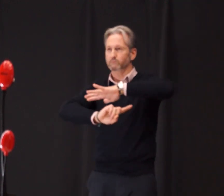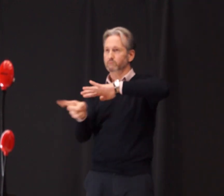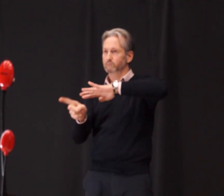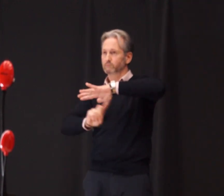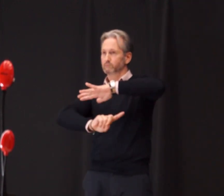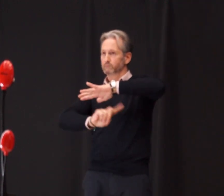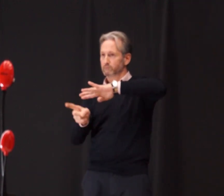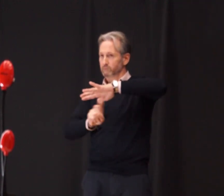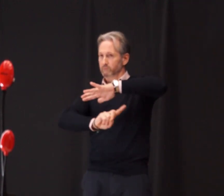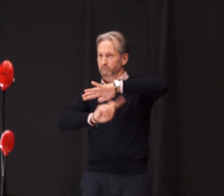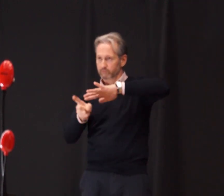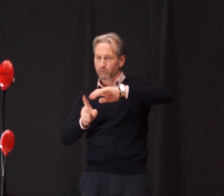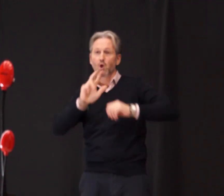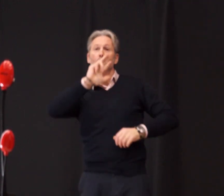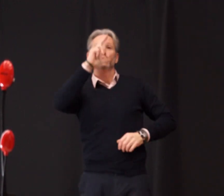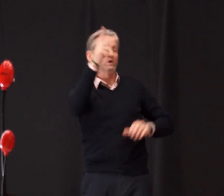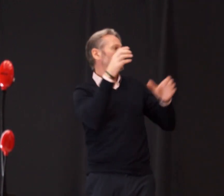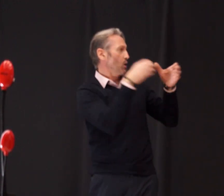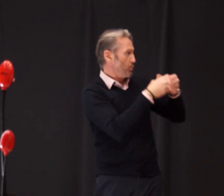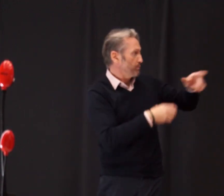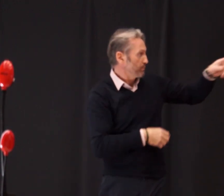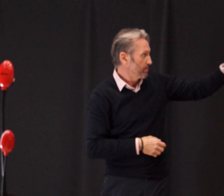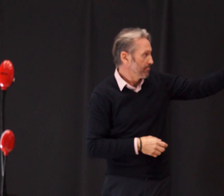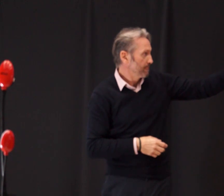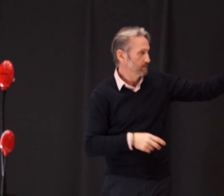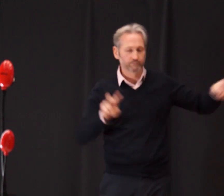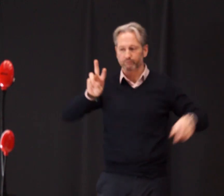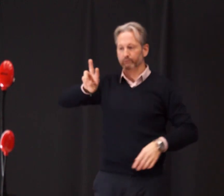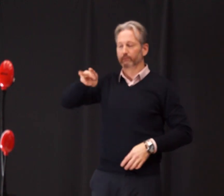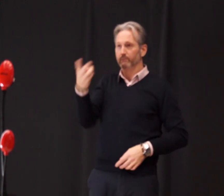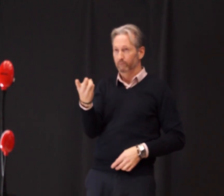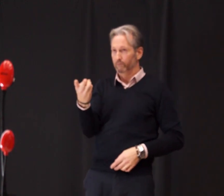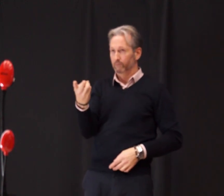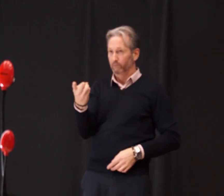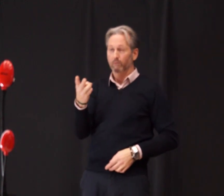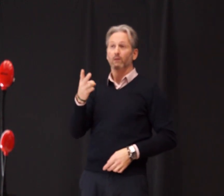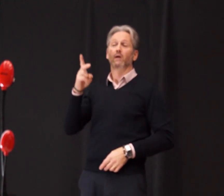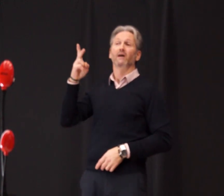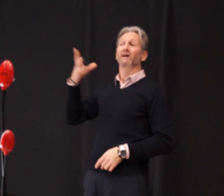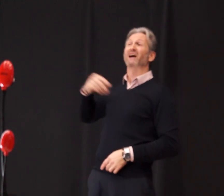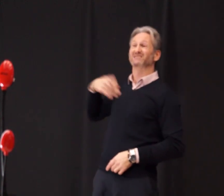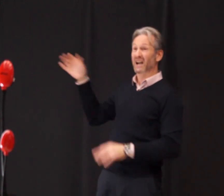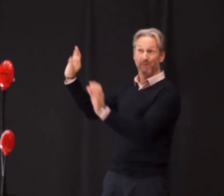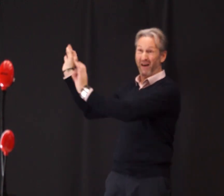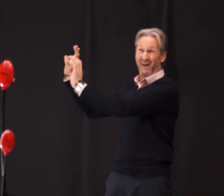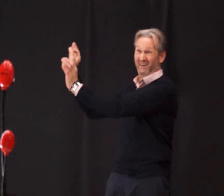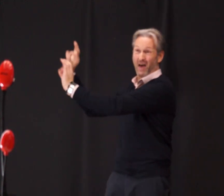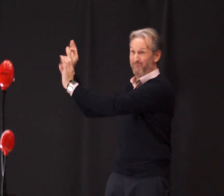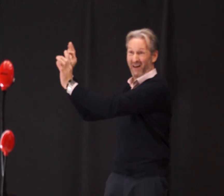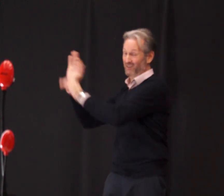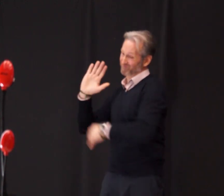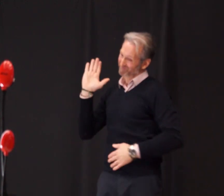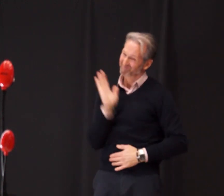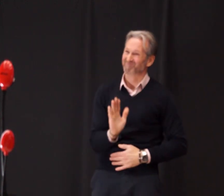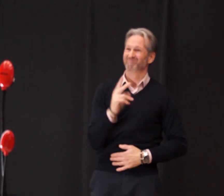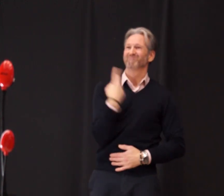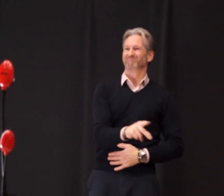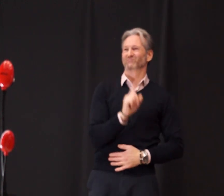l'interprète donne les signes comme ça. Ça c'est l'autre façon de faire. Le troisième c'est pour dire envers. Mais